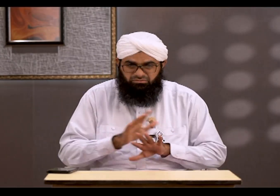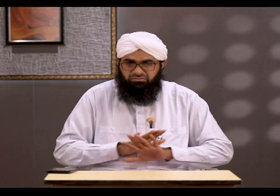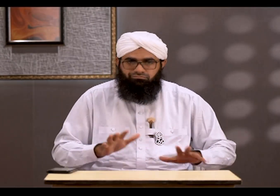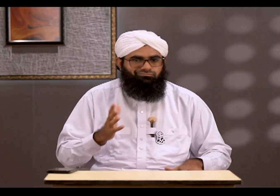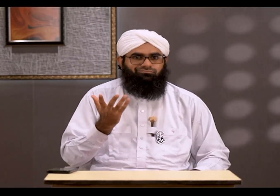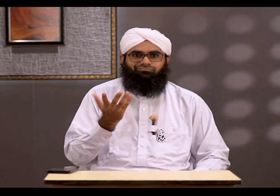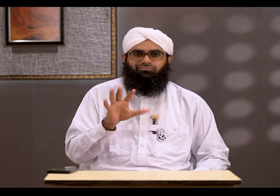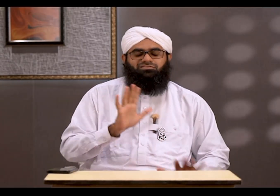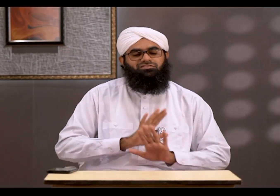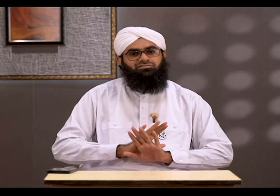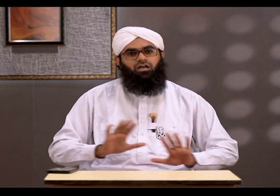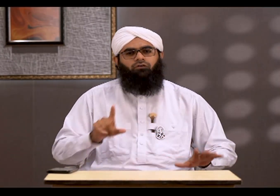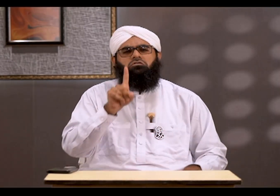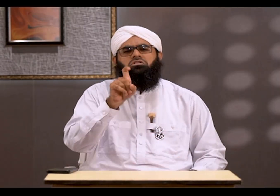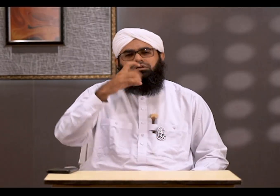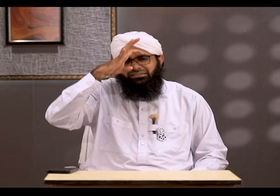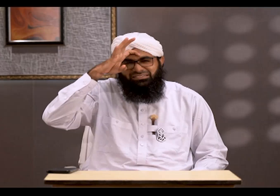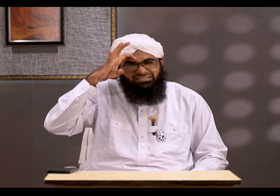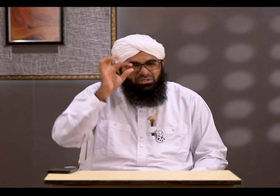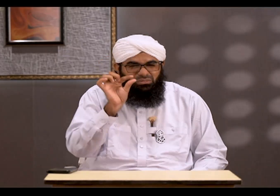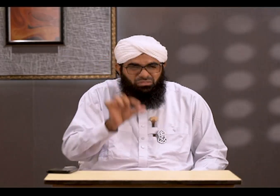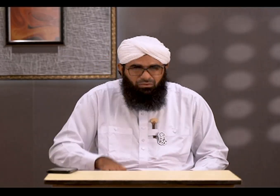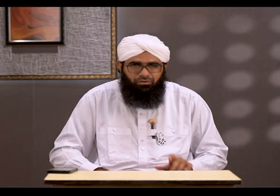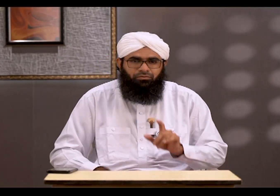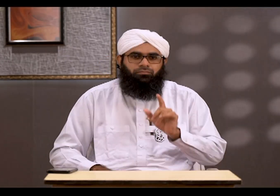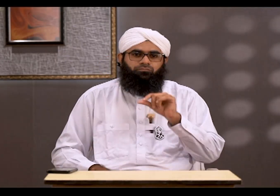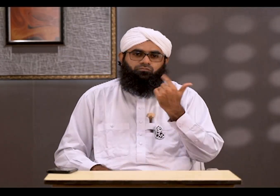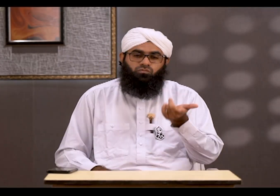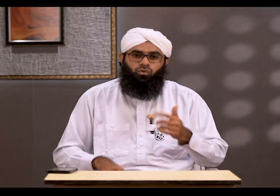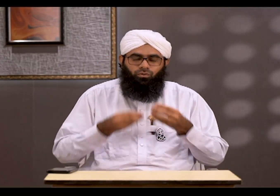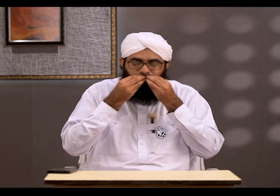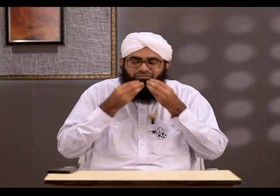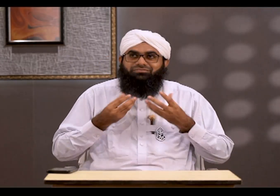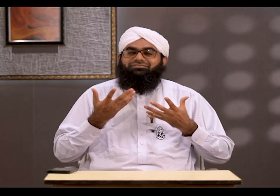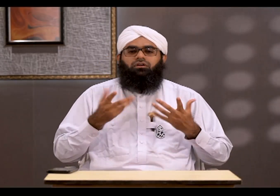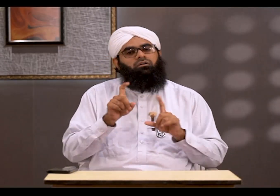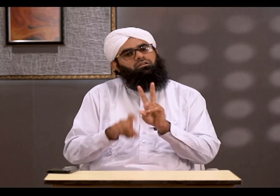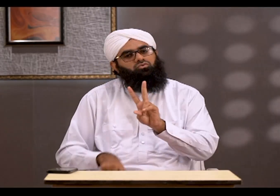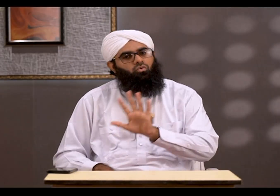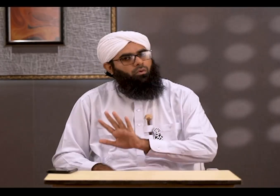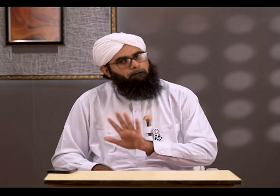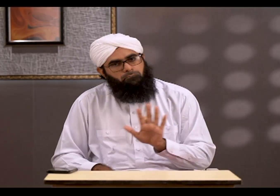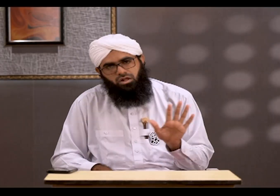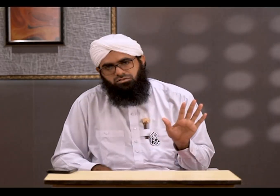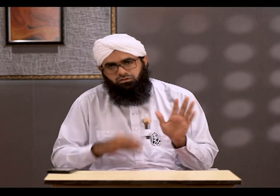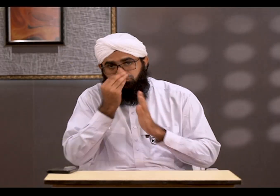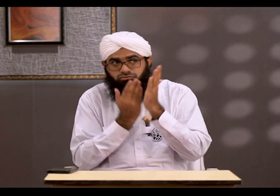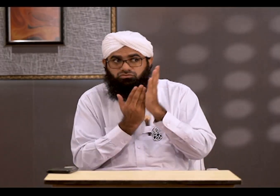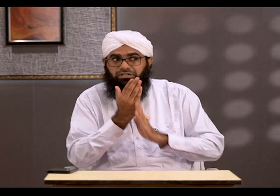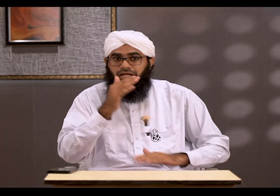گے۔ ڈکاروں پسینے سے مشک کی خوشبو نکلے گی۔ جنت میں لے جانے والے اعمال۔ آئیے اب ہم ان اعمال کے بارے میں